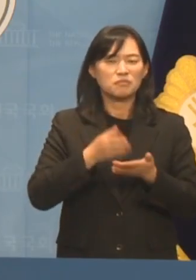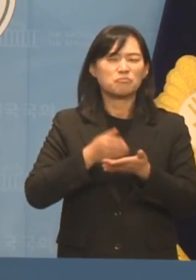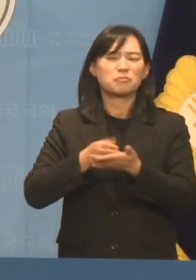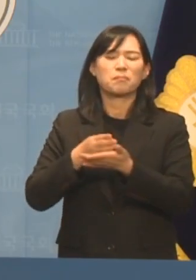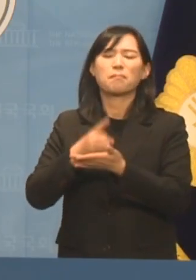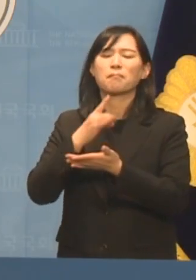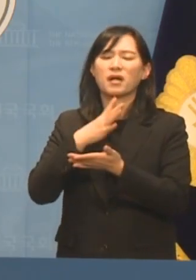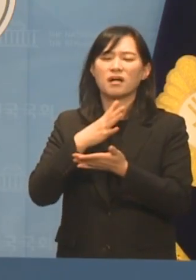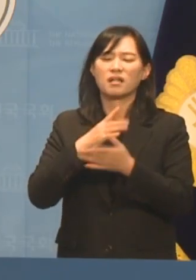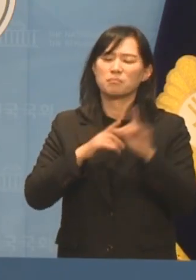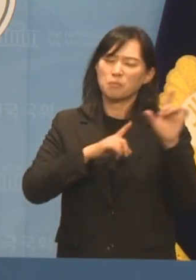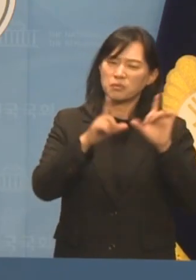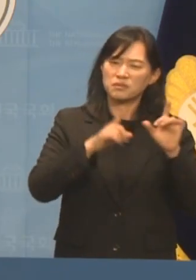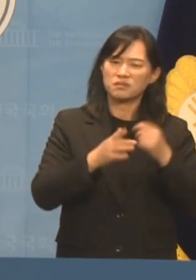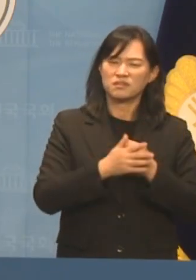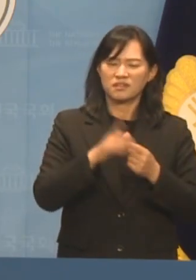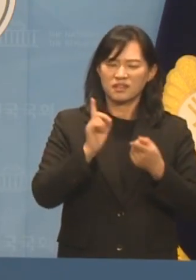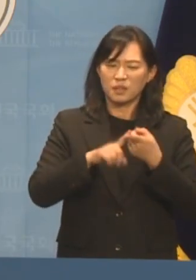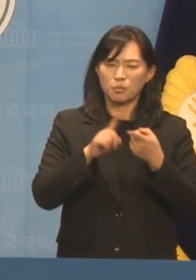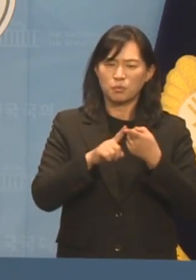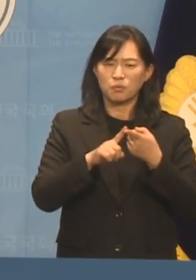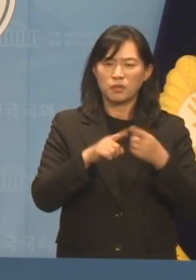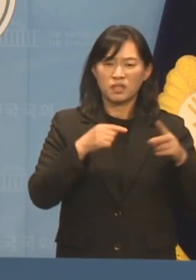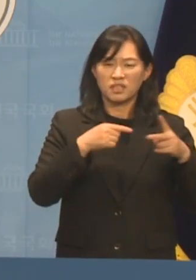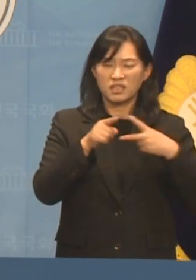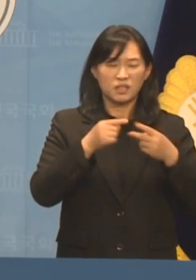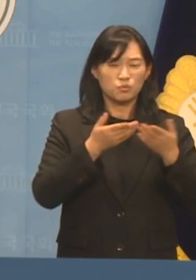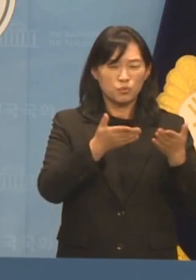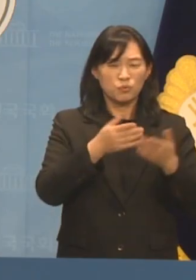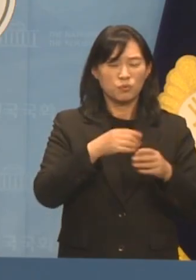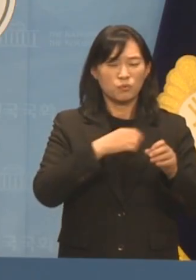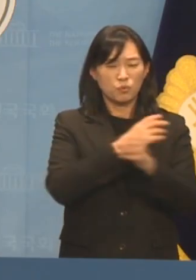이러한 태도를 그대로 우리가 용납해서는